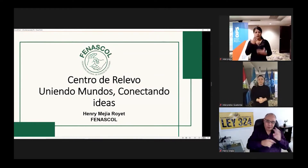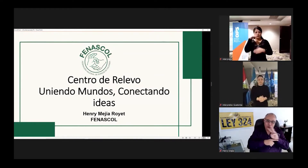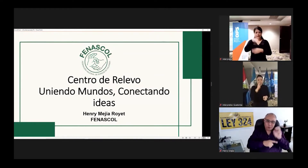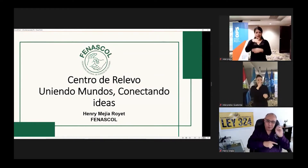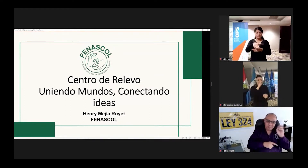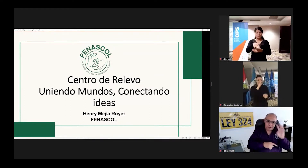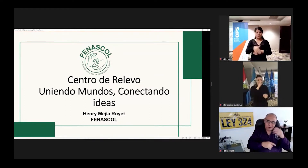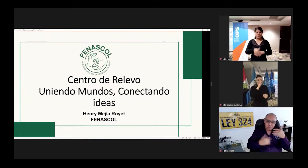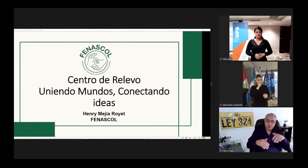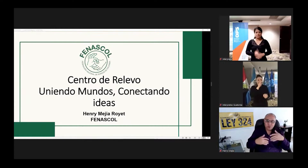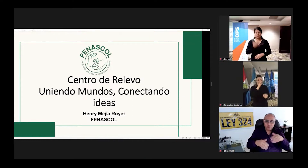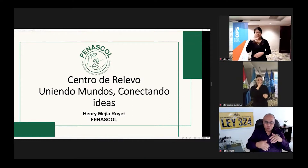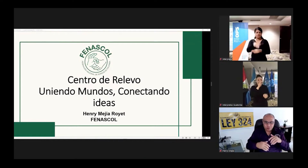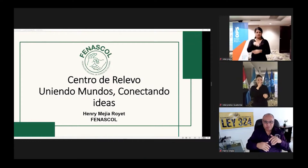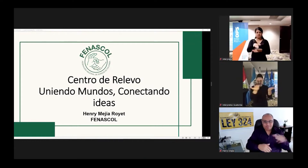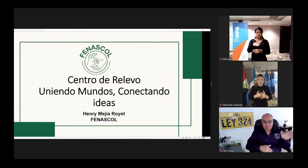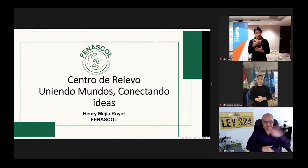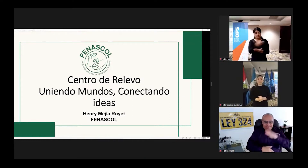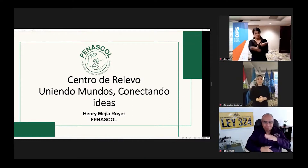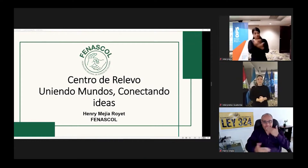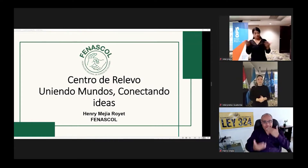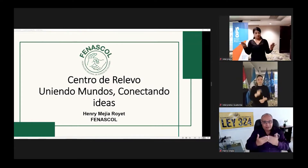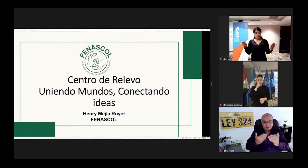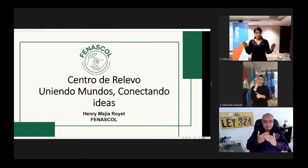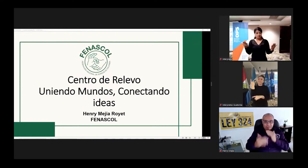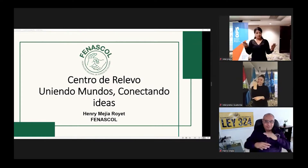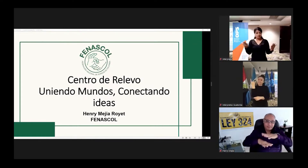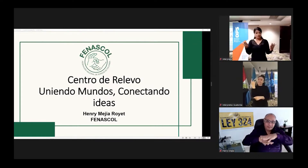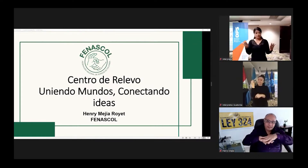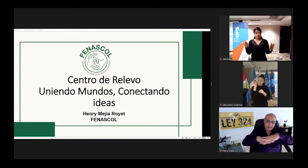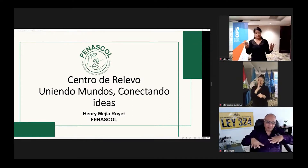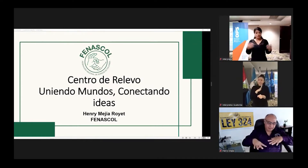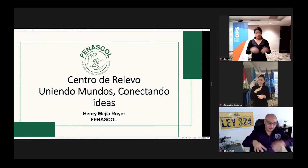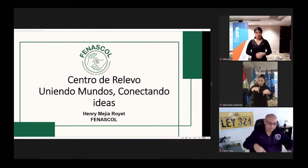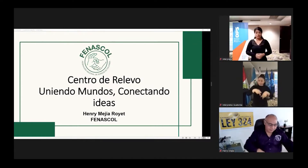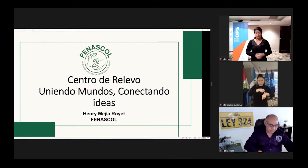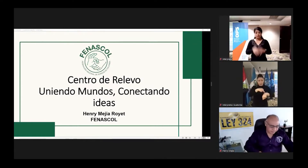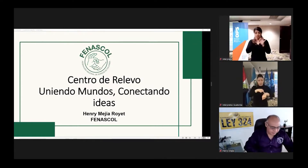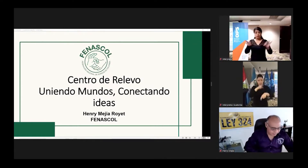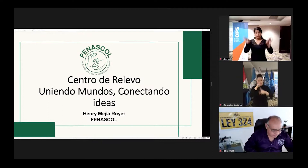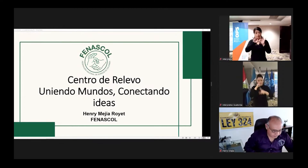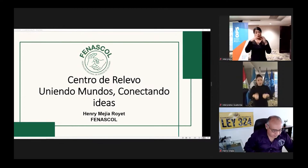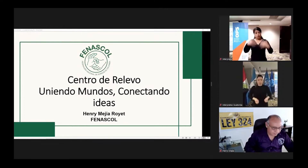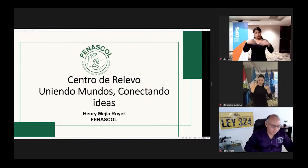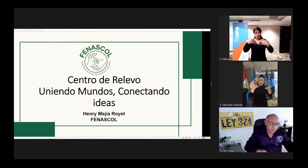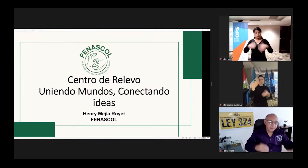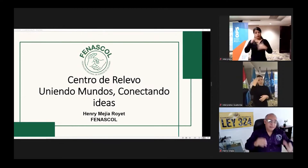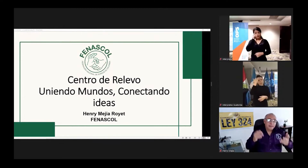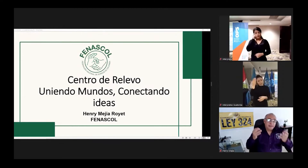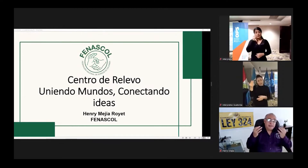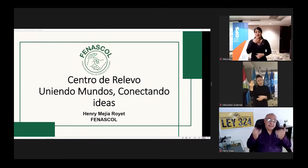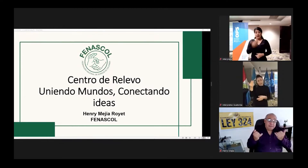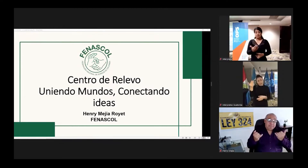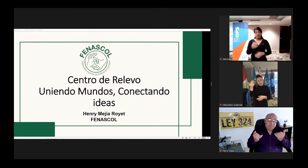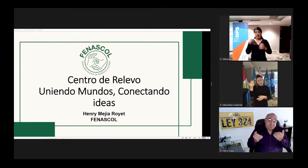presentes. Qué importante es contar con este espacio, con esta webinar. Gracias a Readis por la invitación que